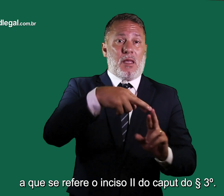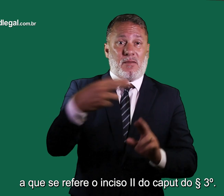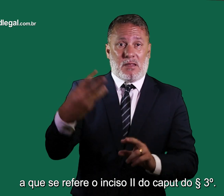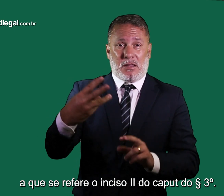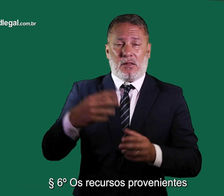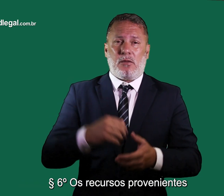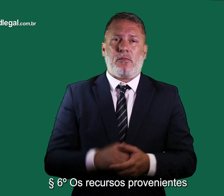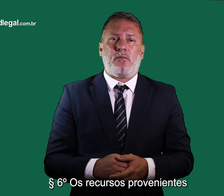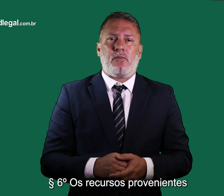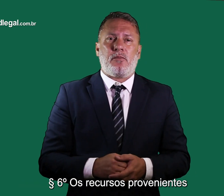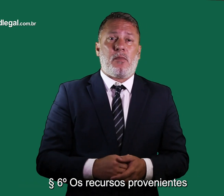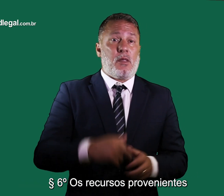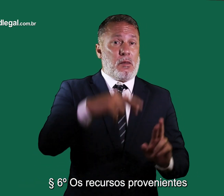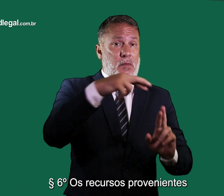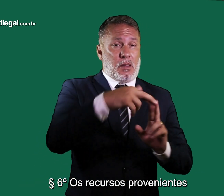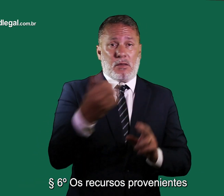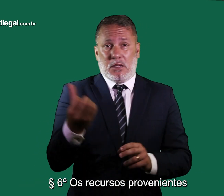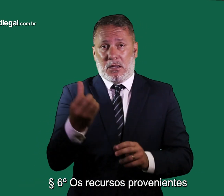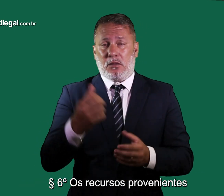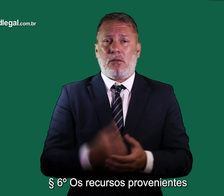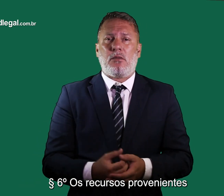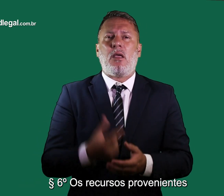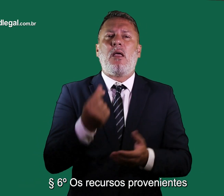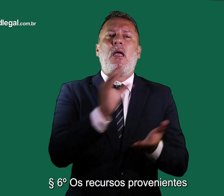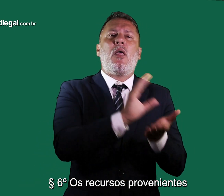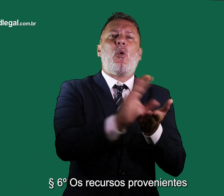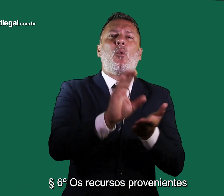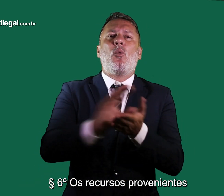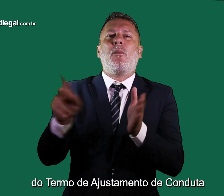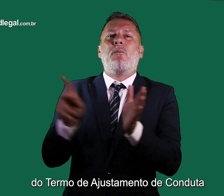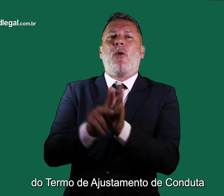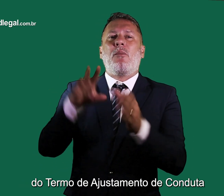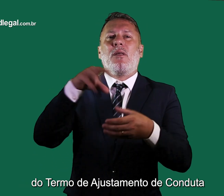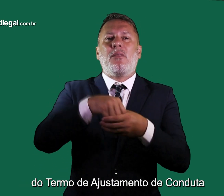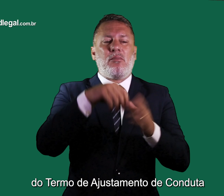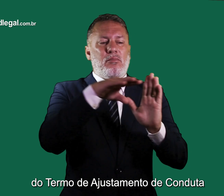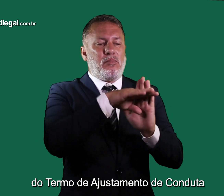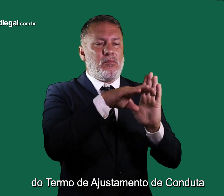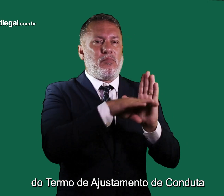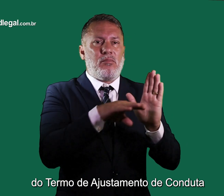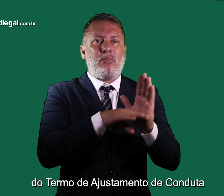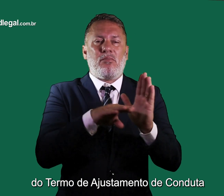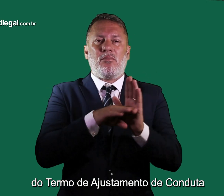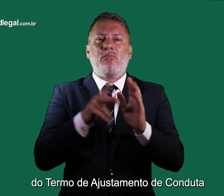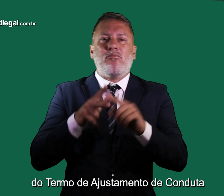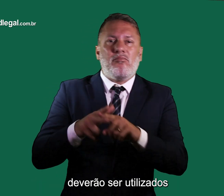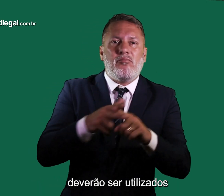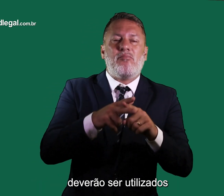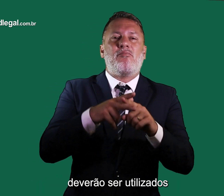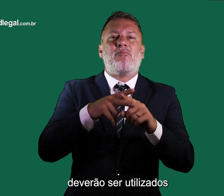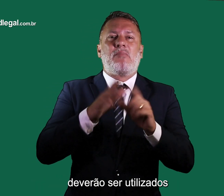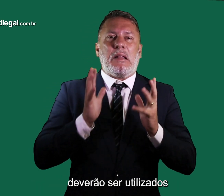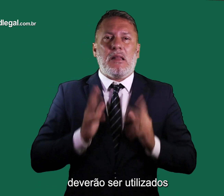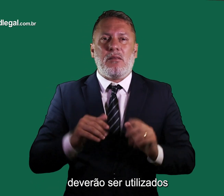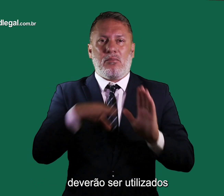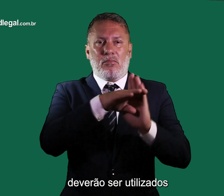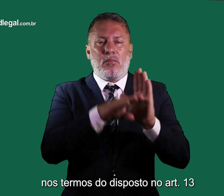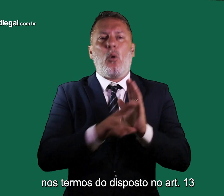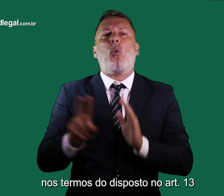3º. Parágrafo 6º. Os recursos provenientes do termo de ajustamento de conduta deverão ser utilizados nos